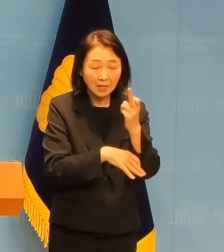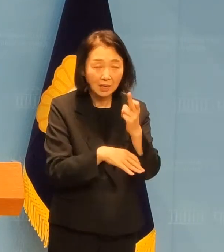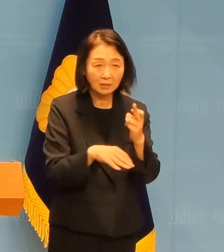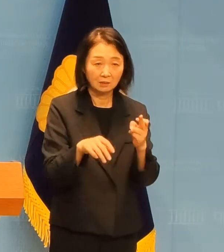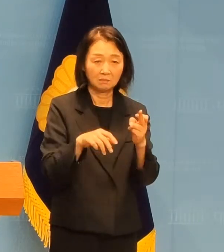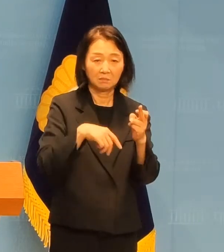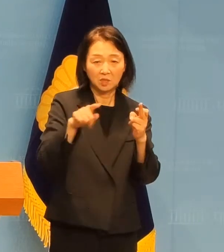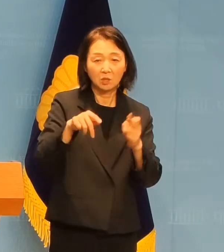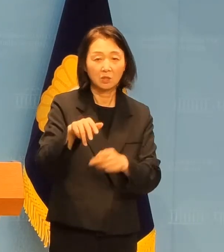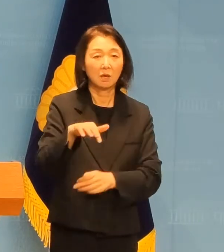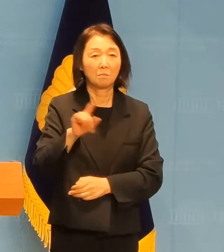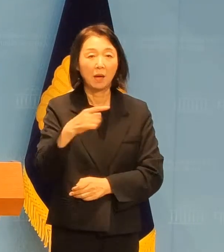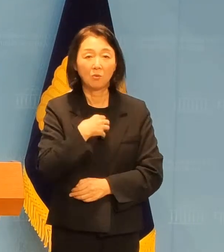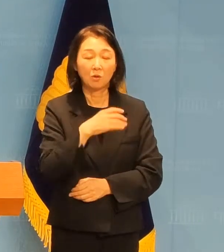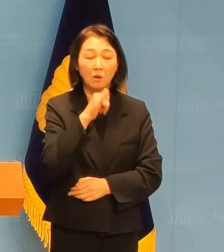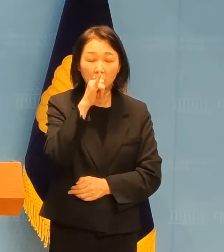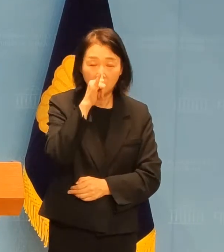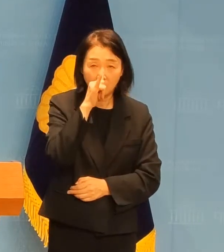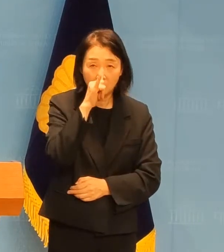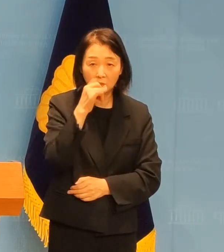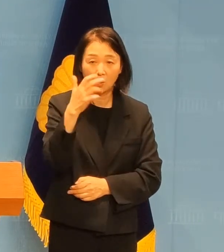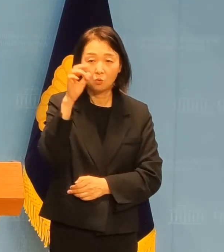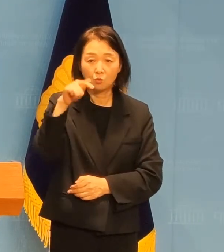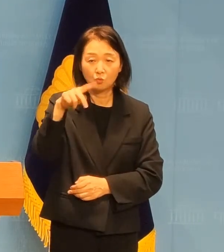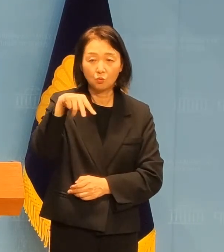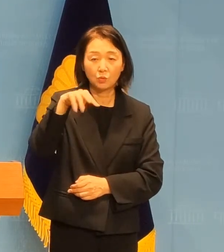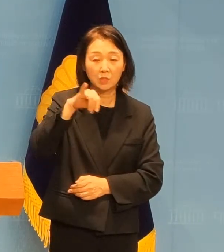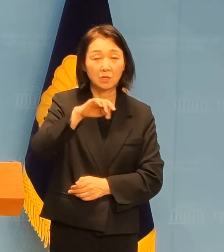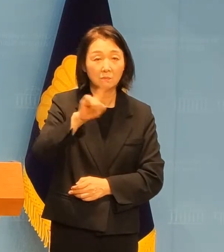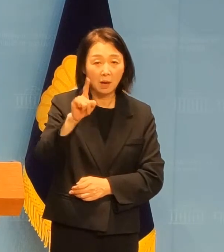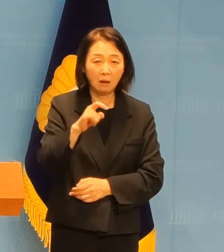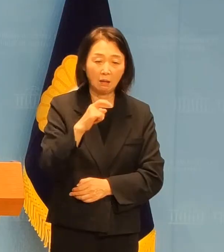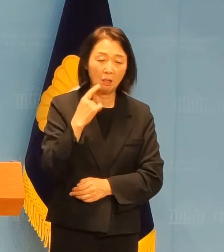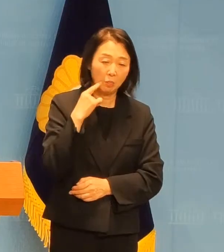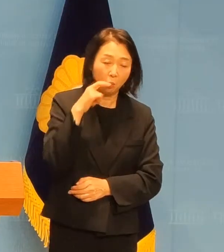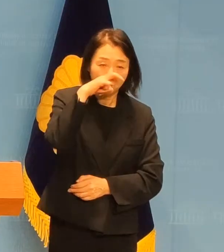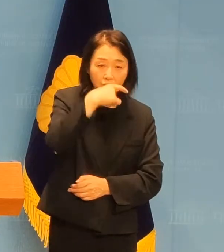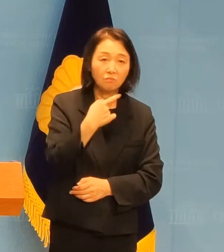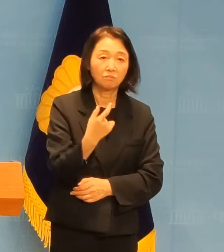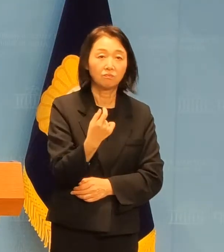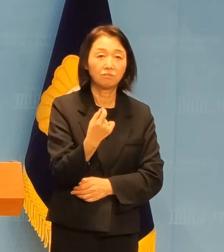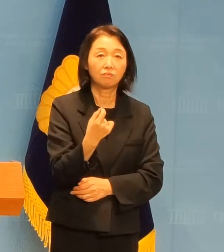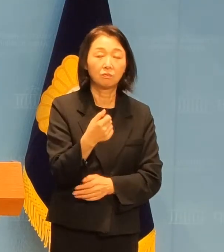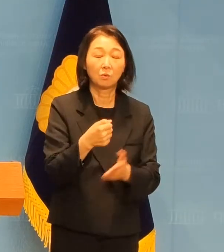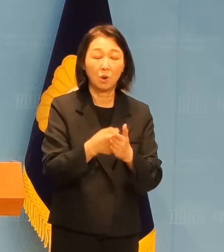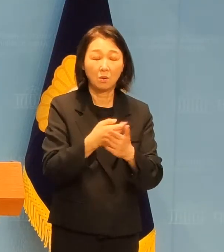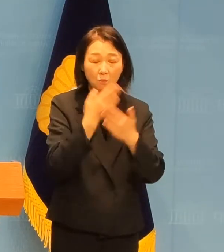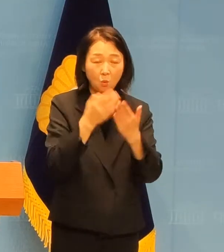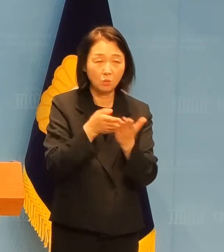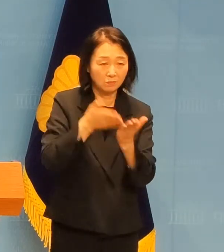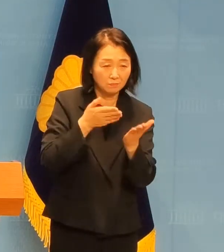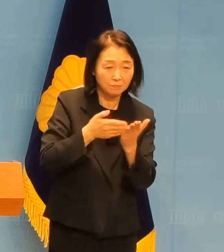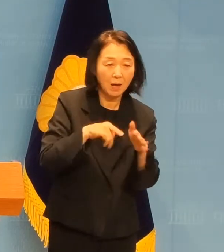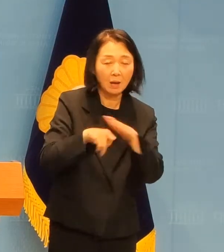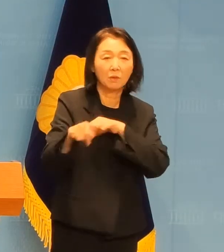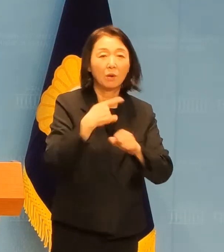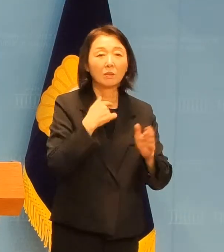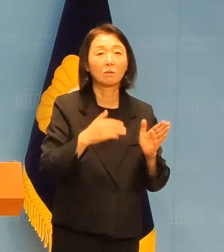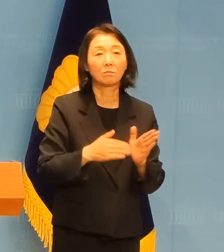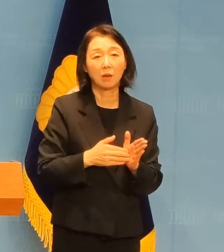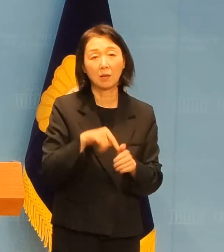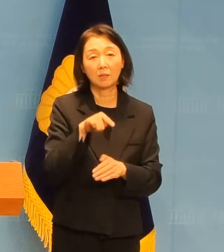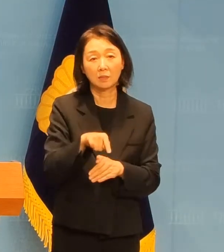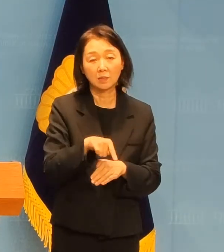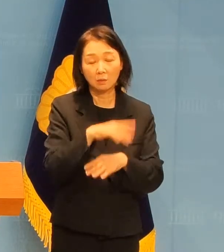후쿠시마 핵 폐수, 청담동 술자리 등 온갖 괴담을 유포하는 데 앞장섰습니다. 모든